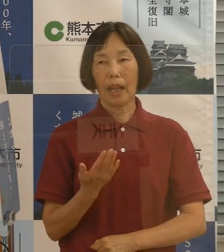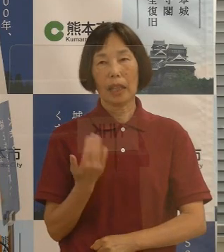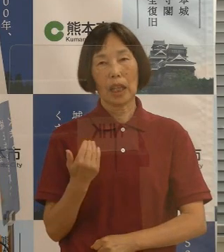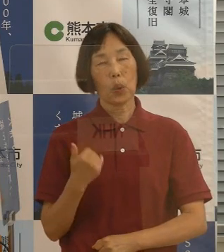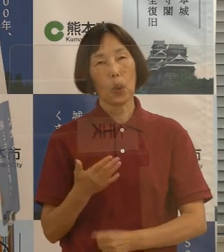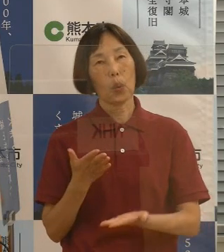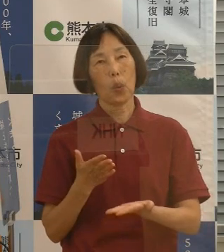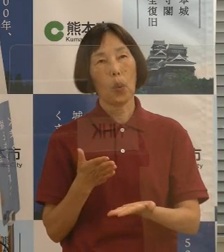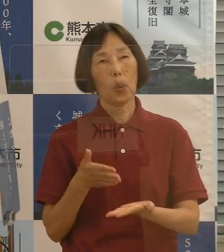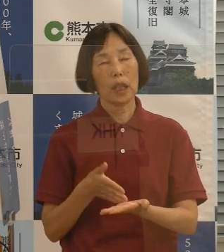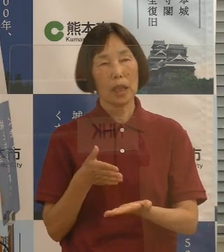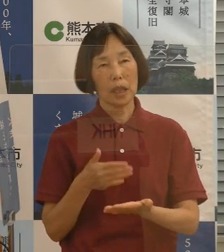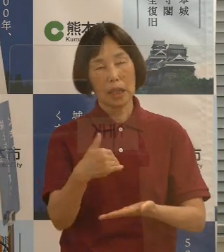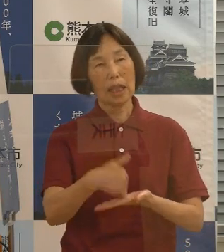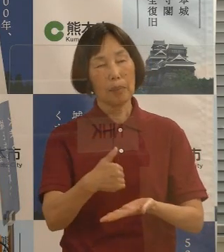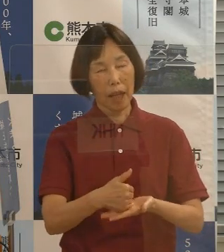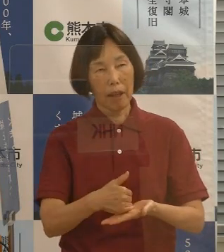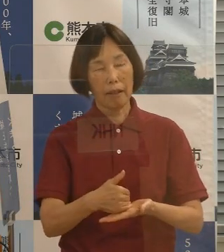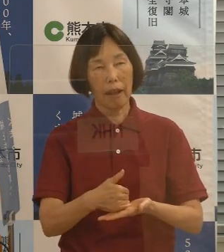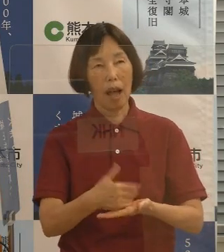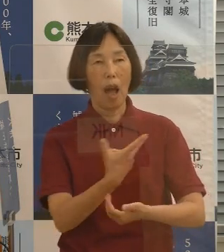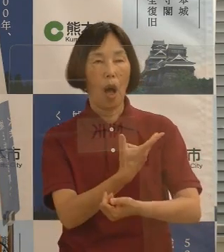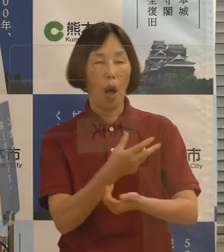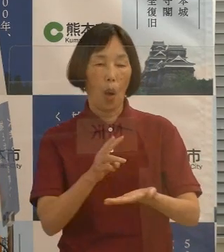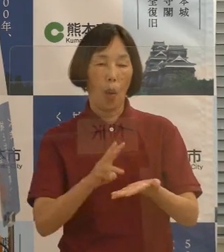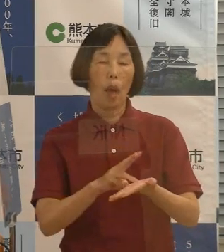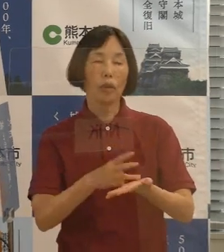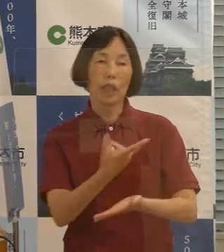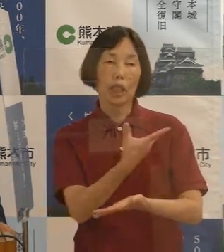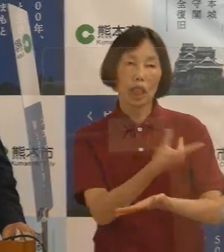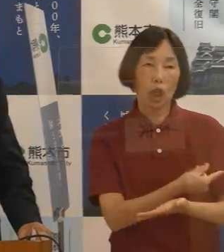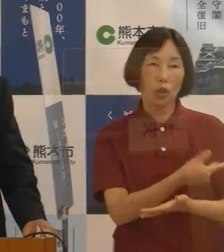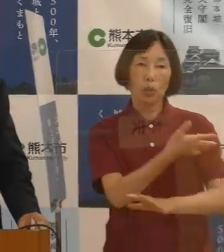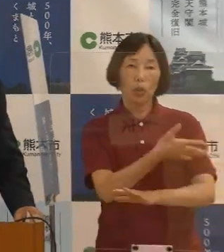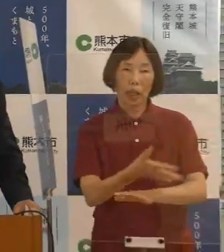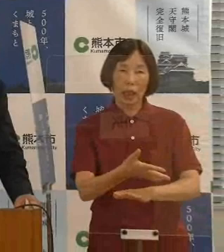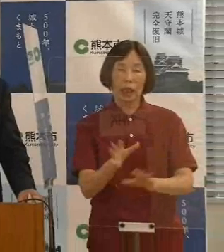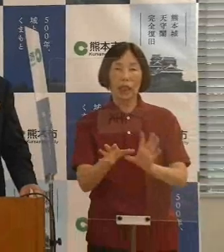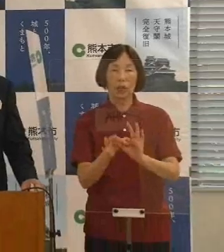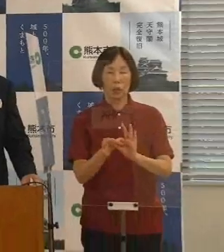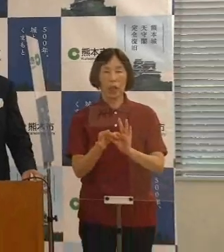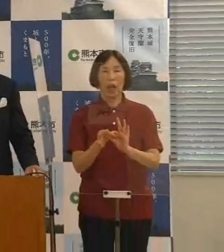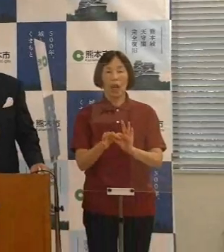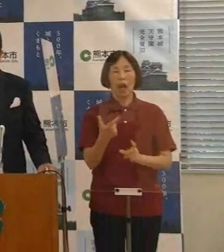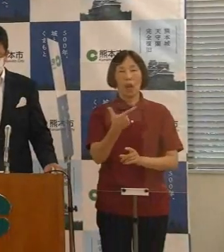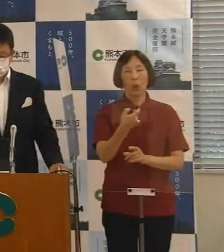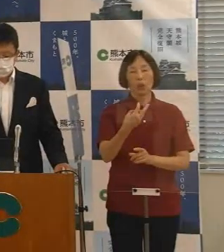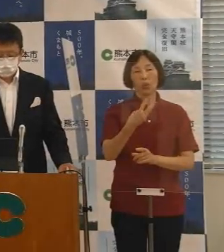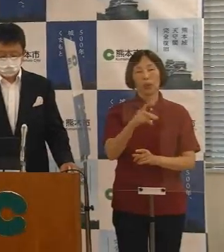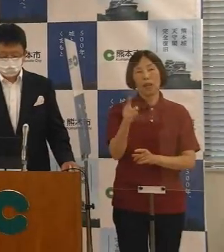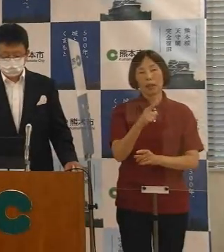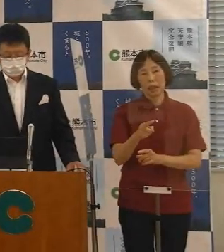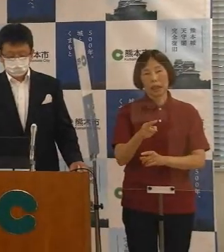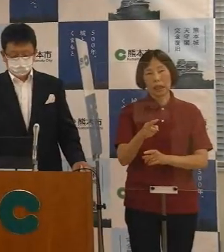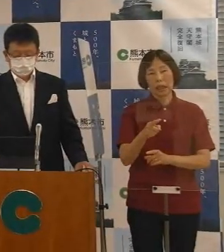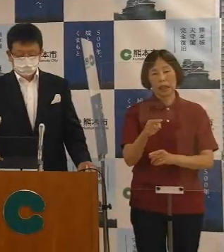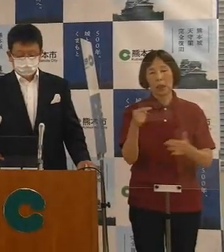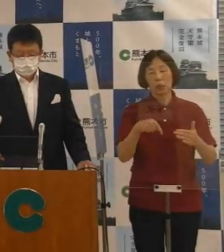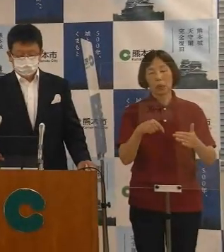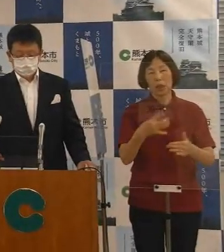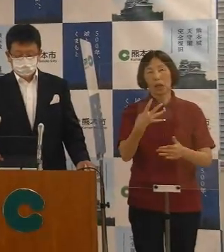ワクチンの接種歴についてなんですが、はい、この63人 4% のう